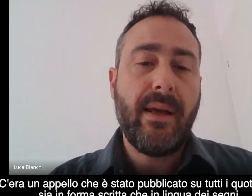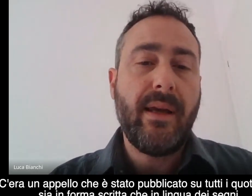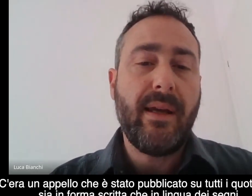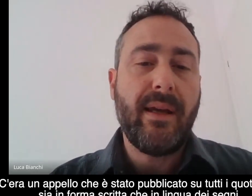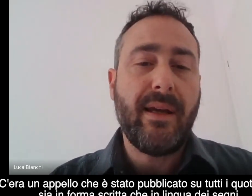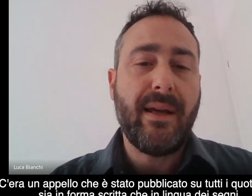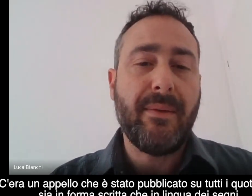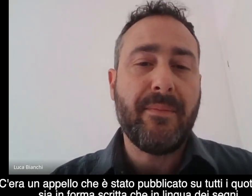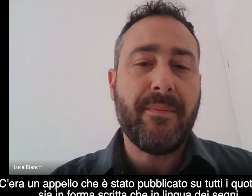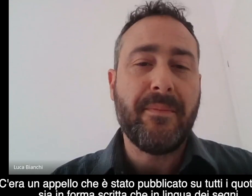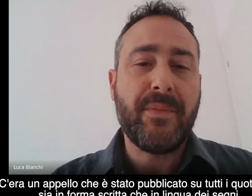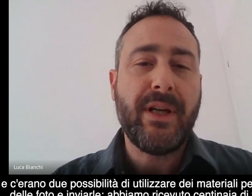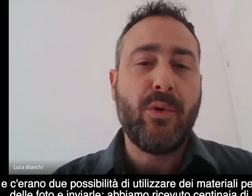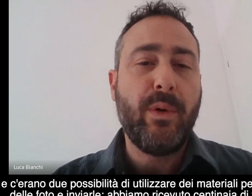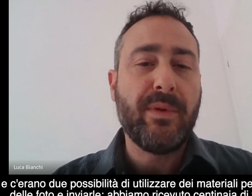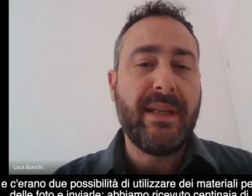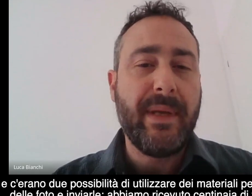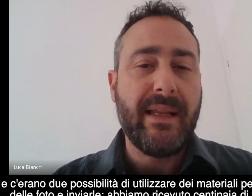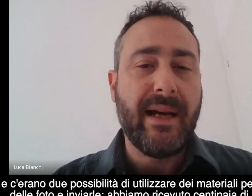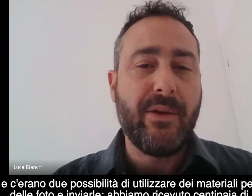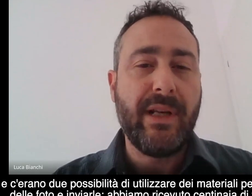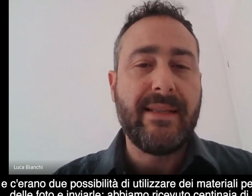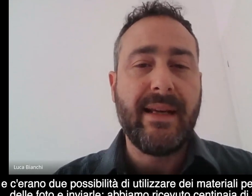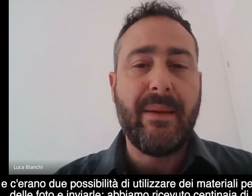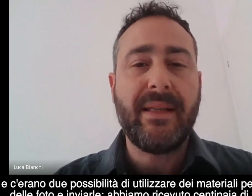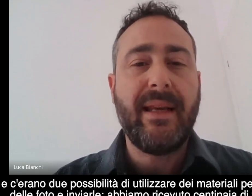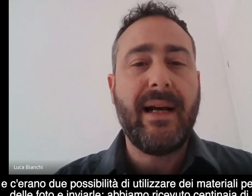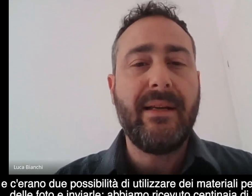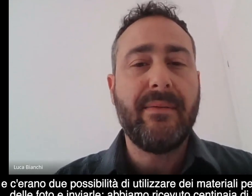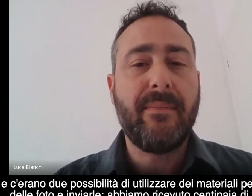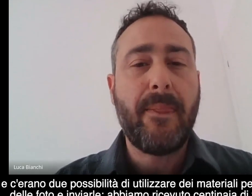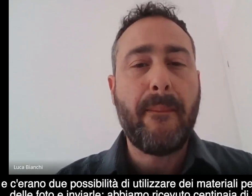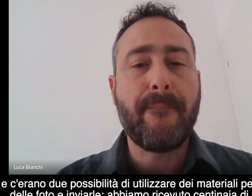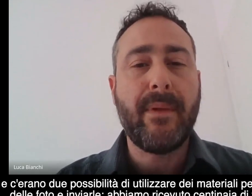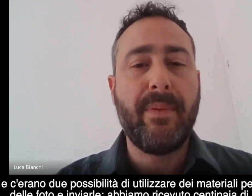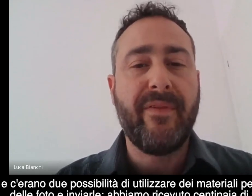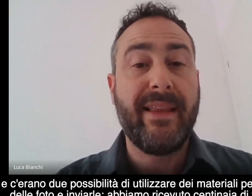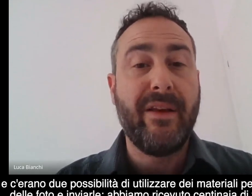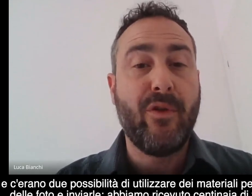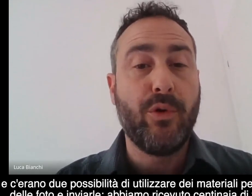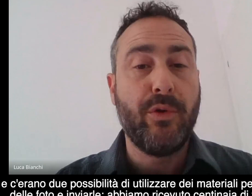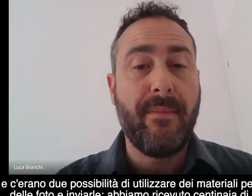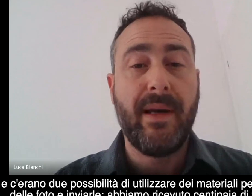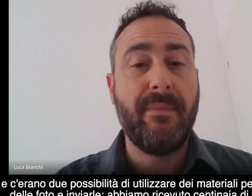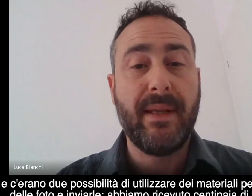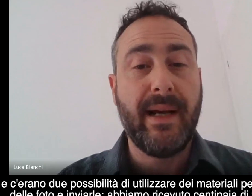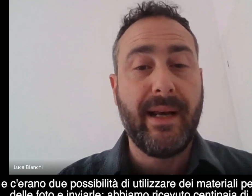e c'erano due possibilità di utilizzare dei materiali per fare delle foto e mandarle